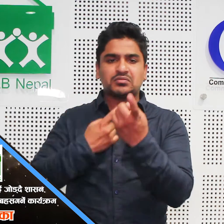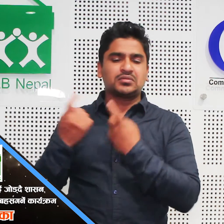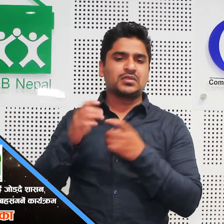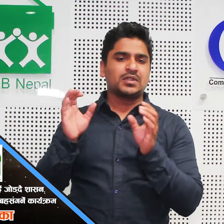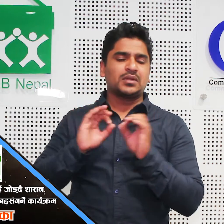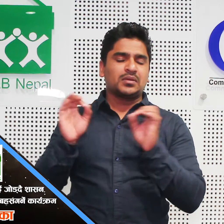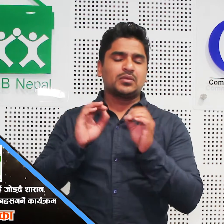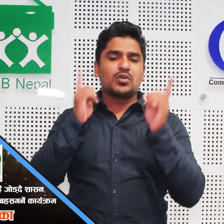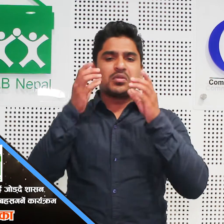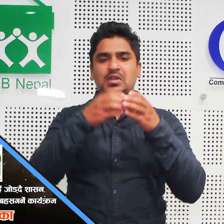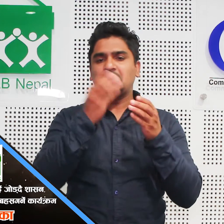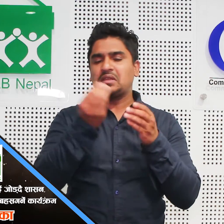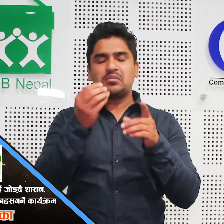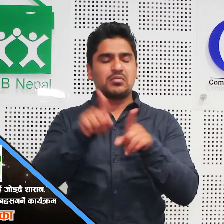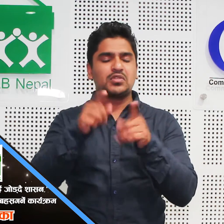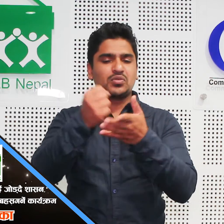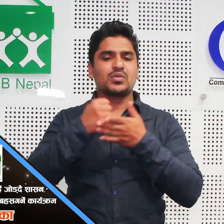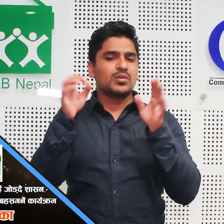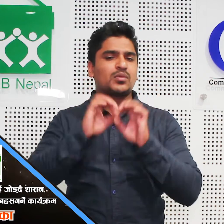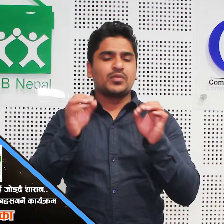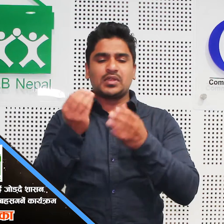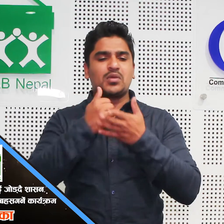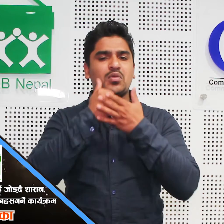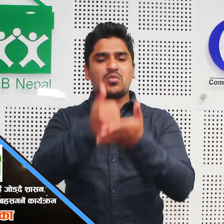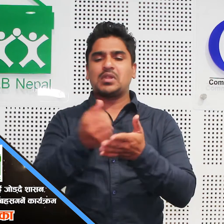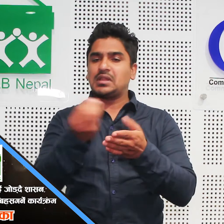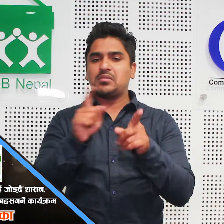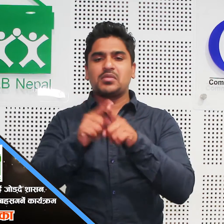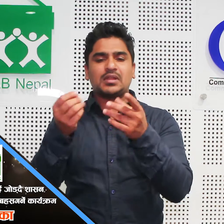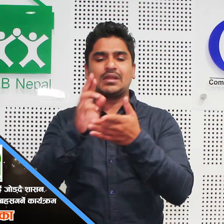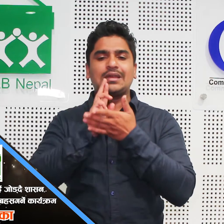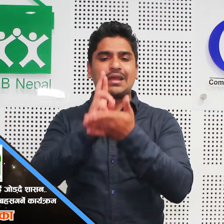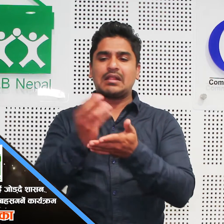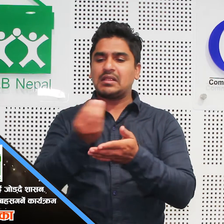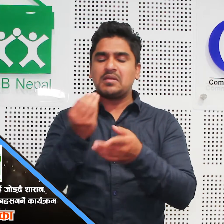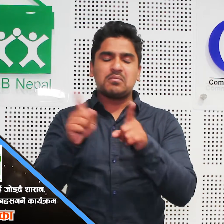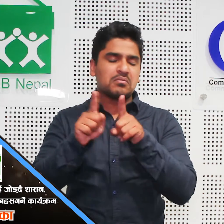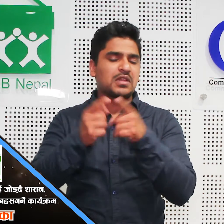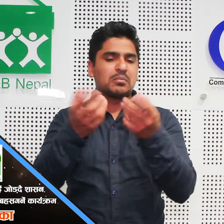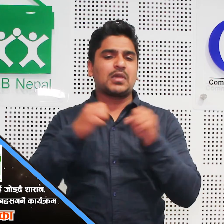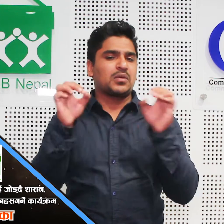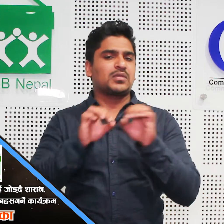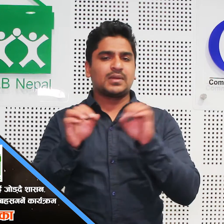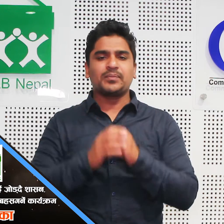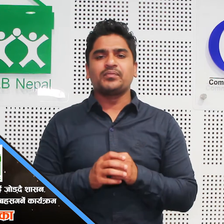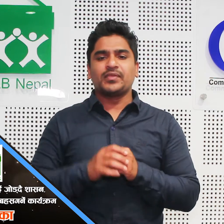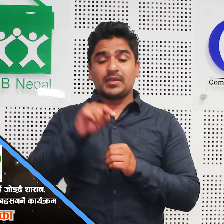मिथिला नगरपालिकाले पनि केही सहयोग गरेको छैन, केही अनुदान सन्धान केही यसो राहत भनेको केही पाएको छैन। अब फेरि ऋण गासेर